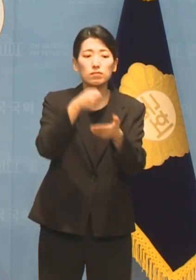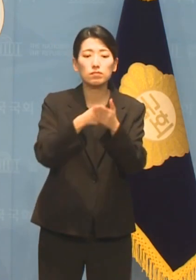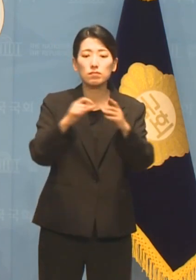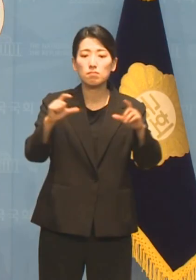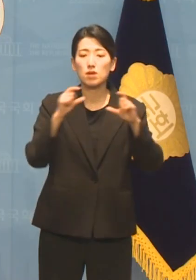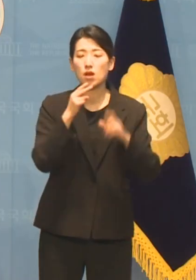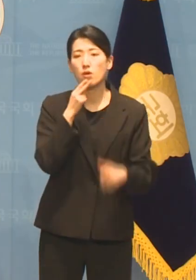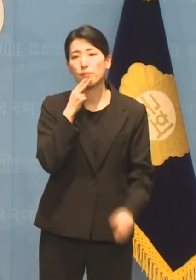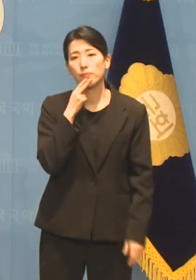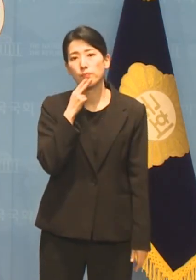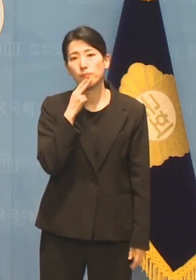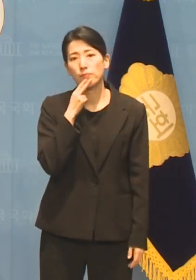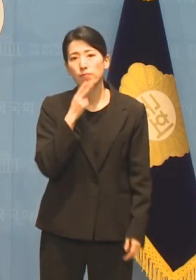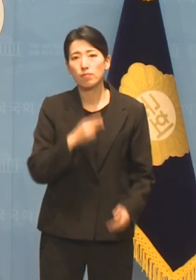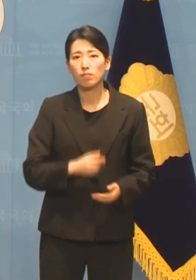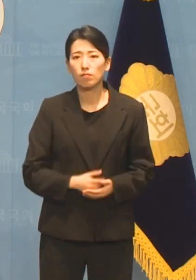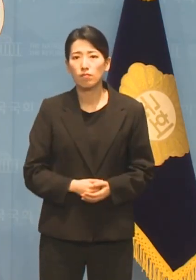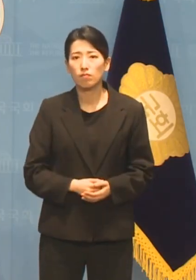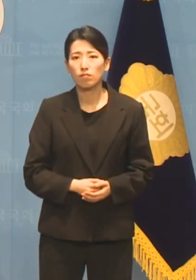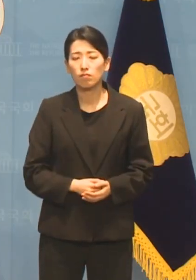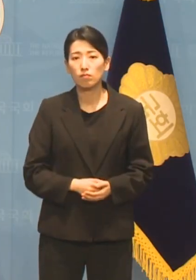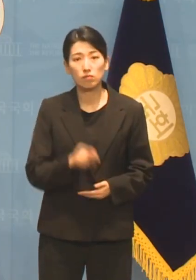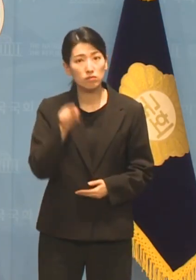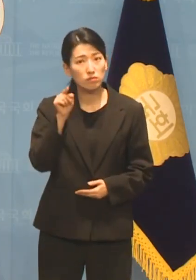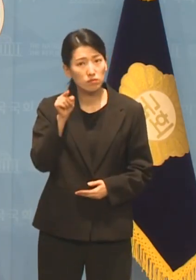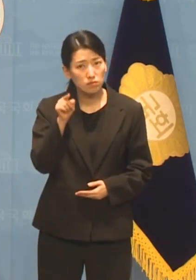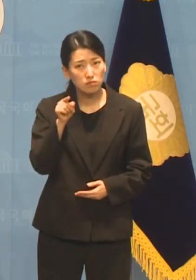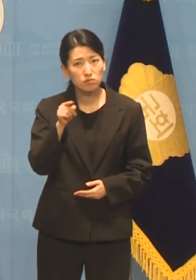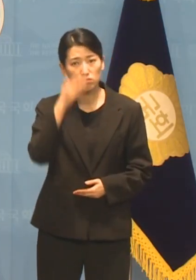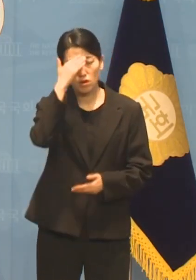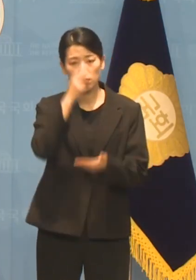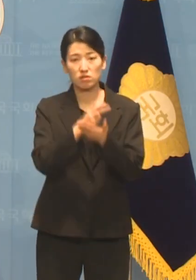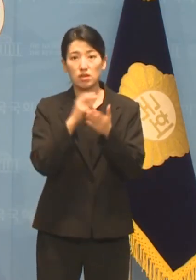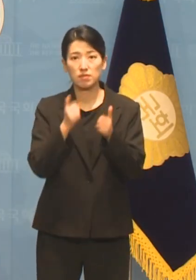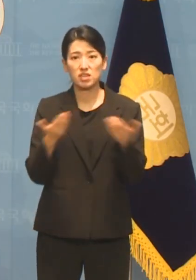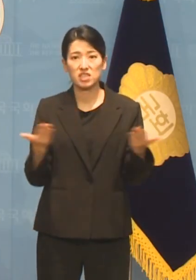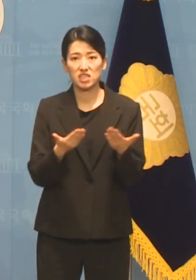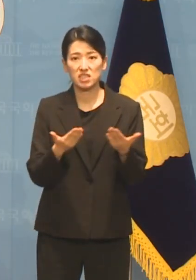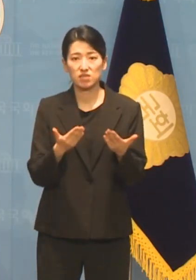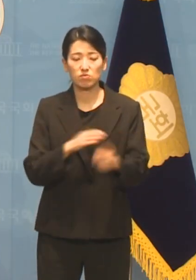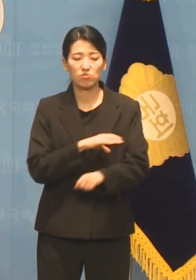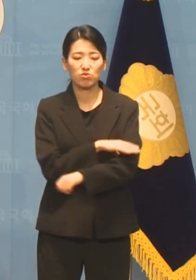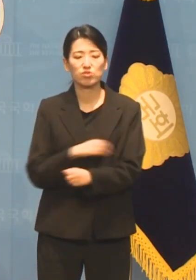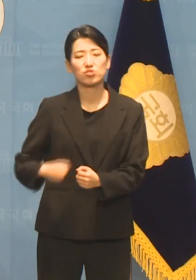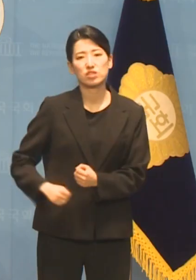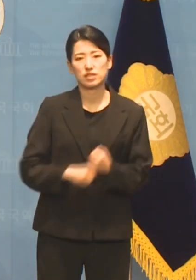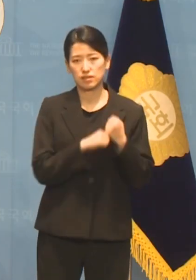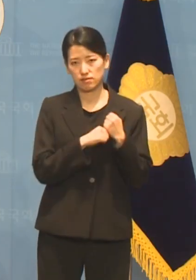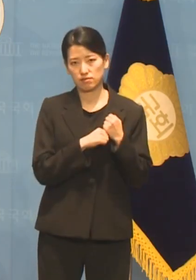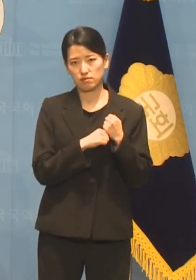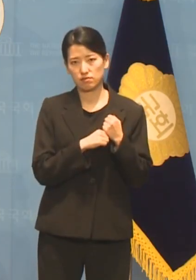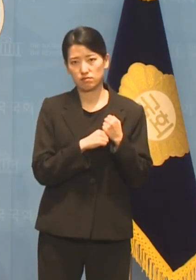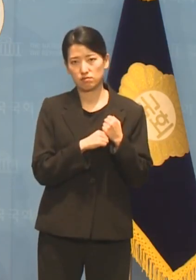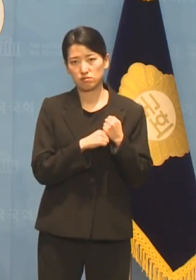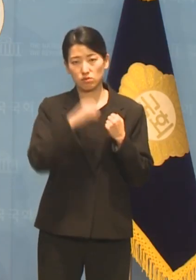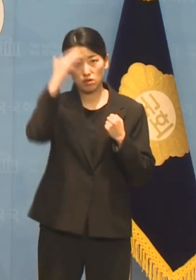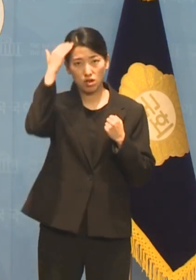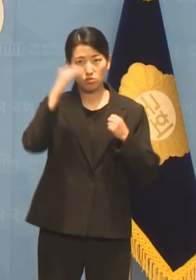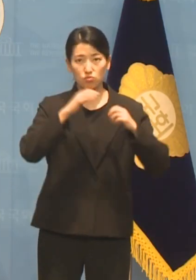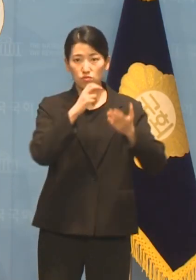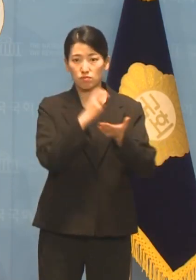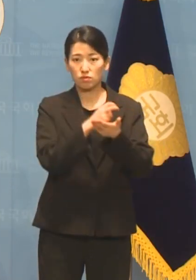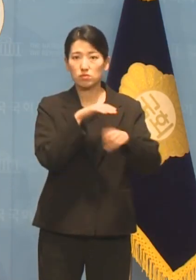않았습니다. 이는 헌법재판소의 직무유기이자 대한민국의 법치주의를